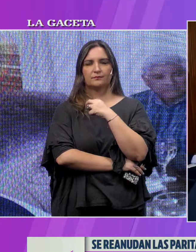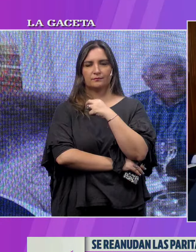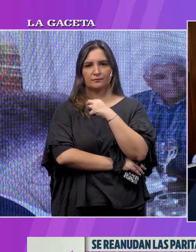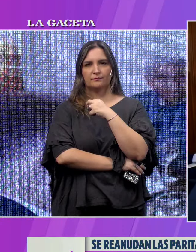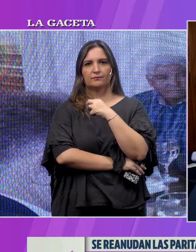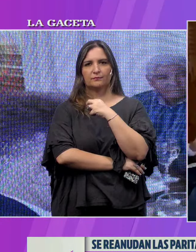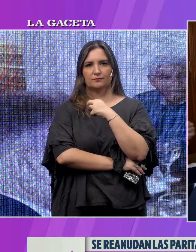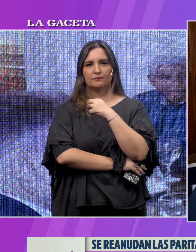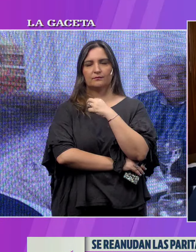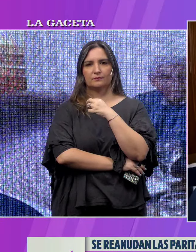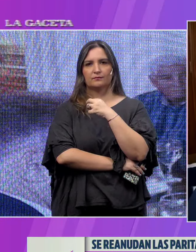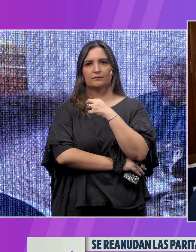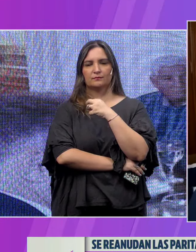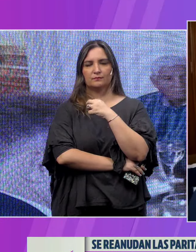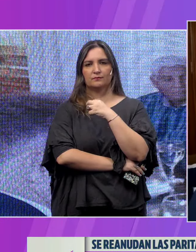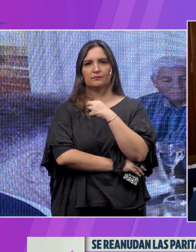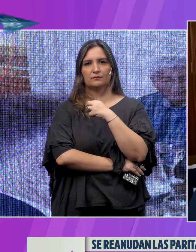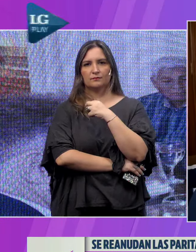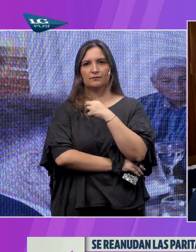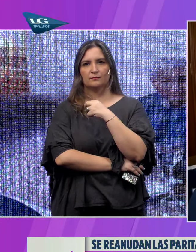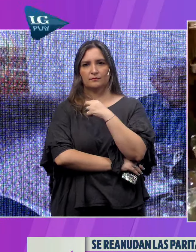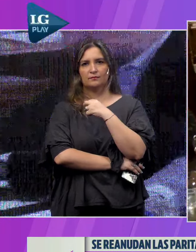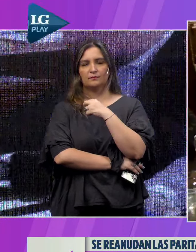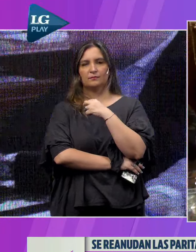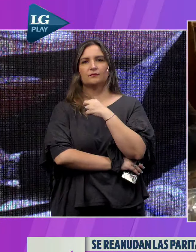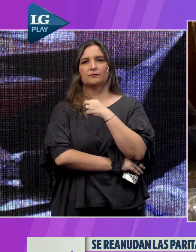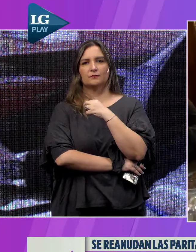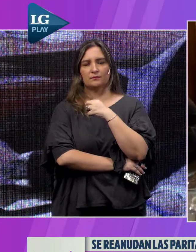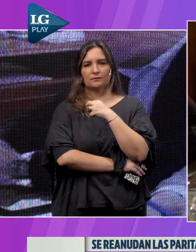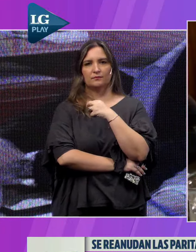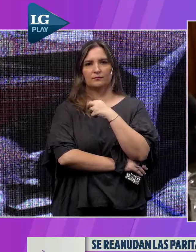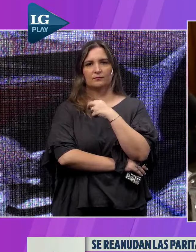como le digo, deberíamos recomponer noviembre y diciembre,